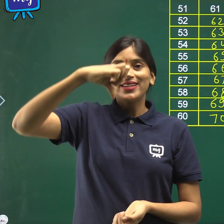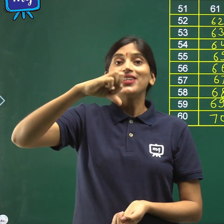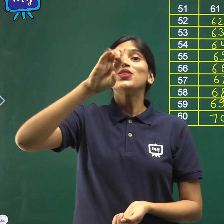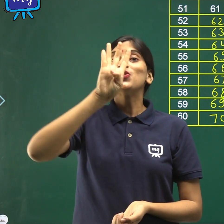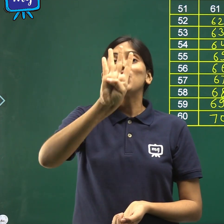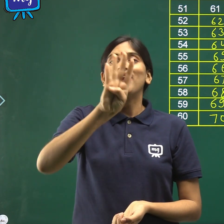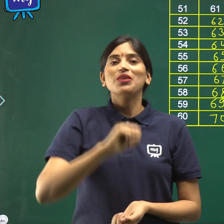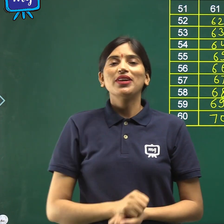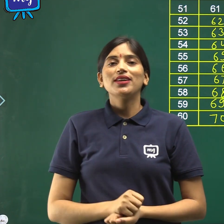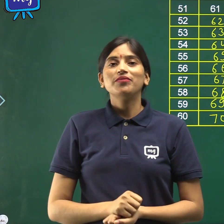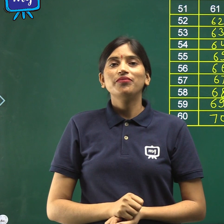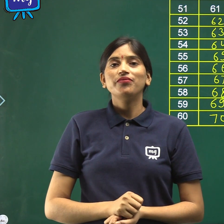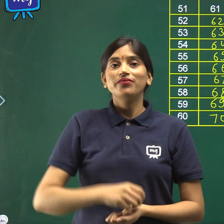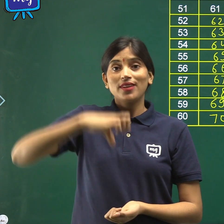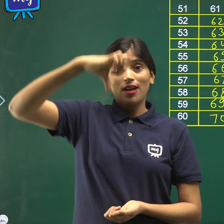94,